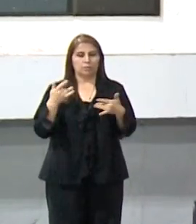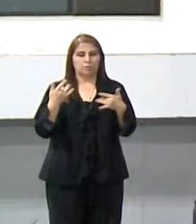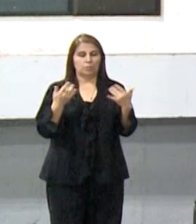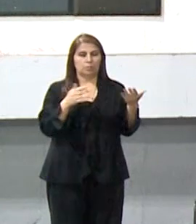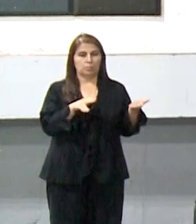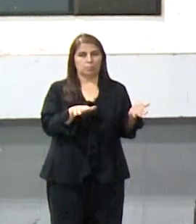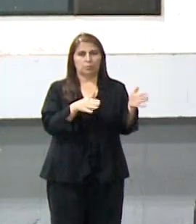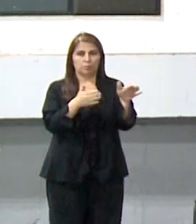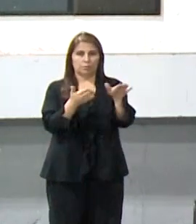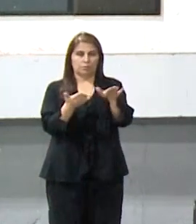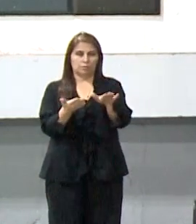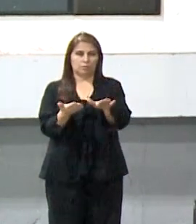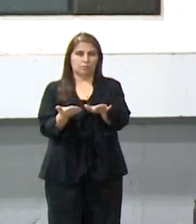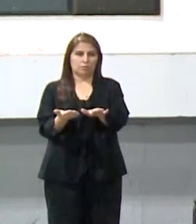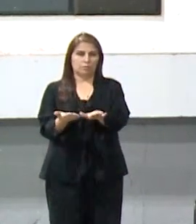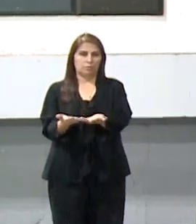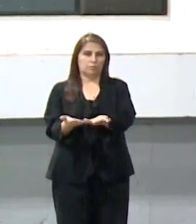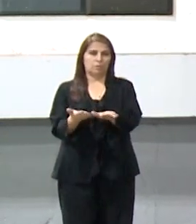sí